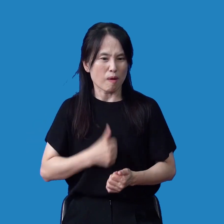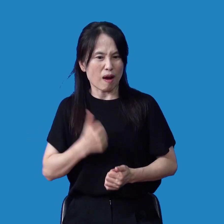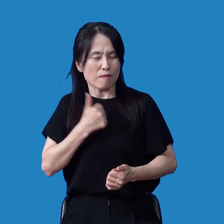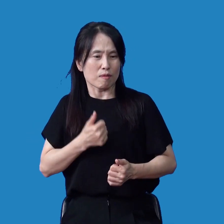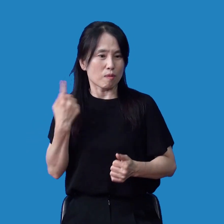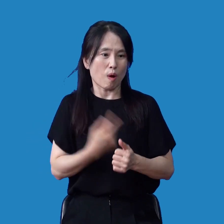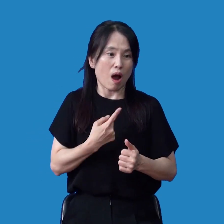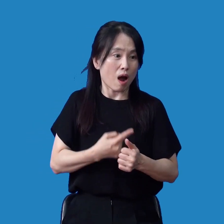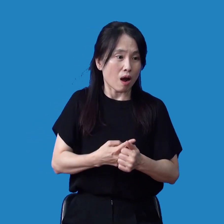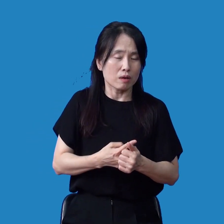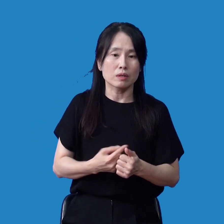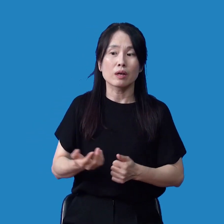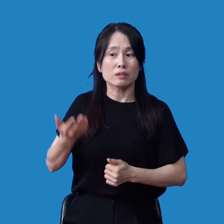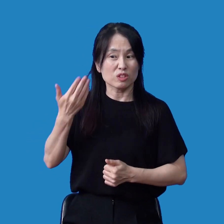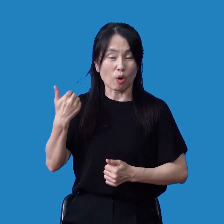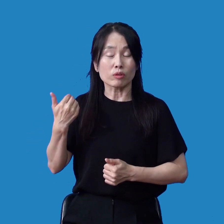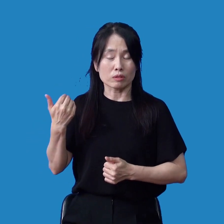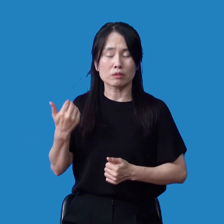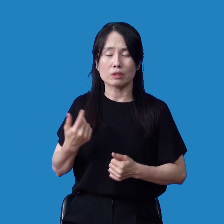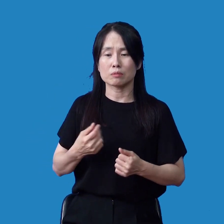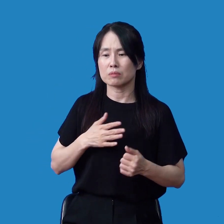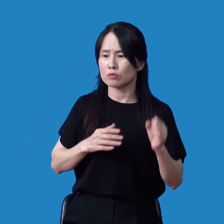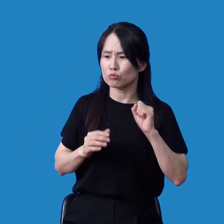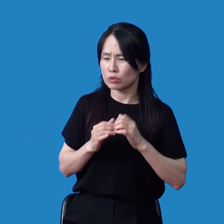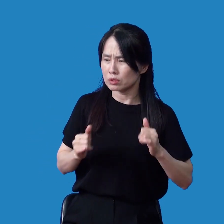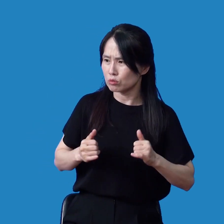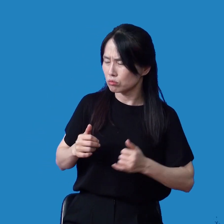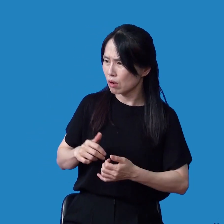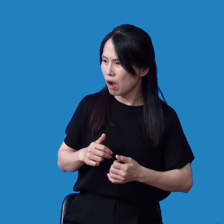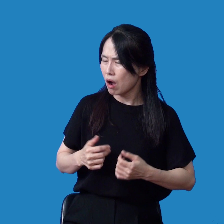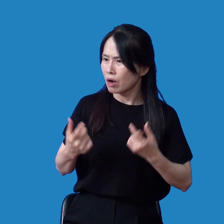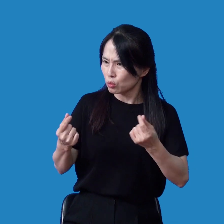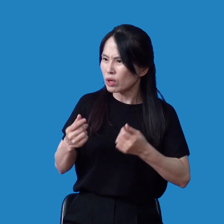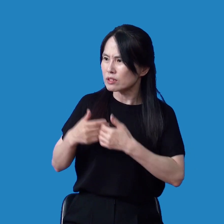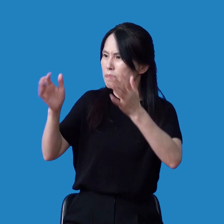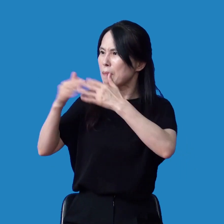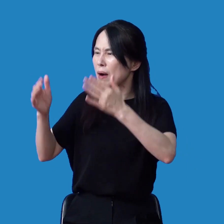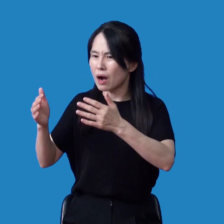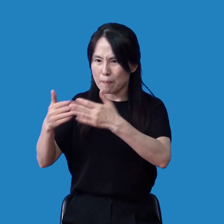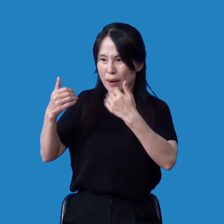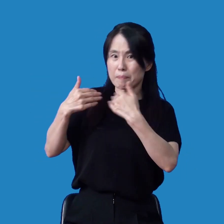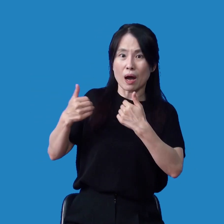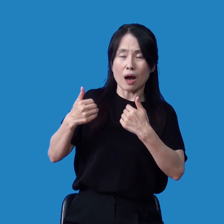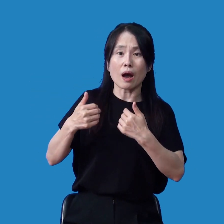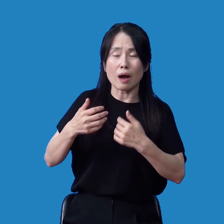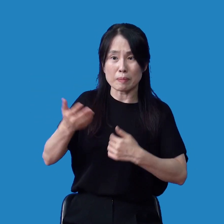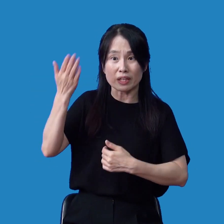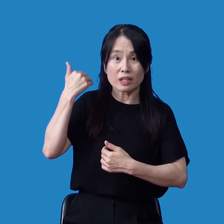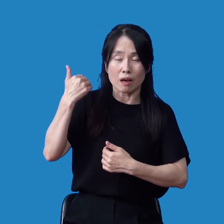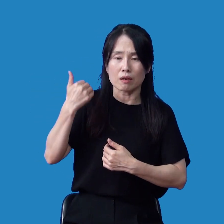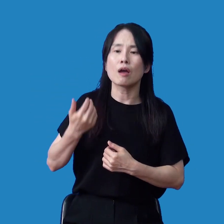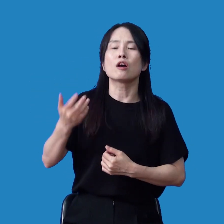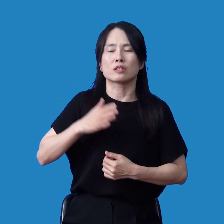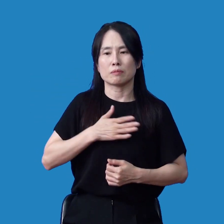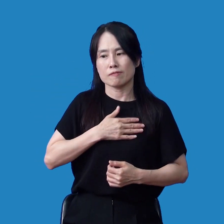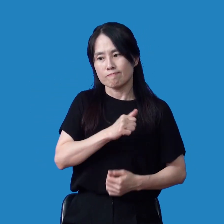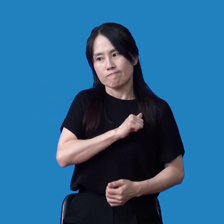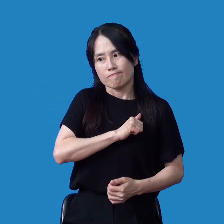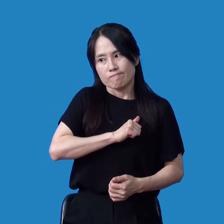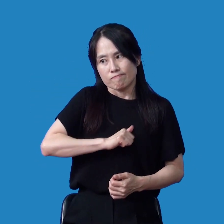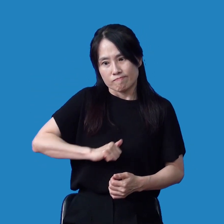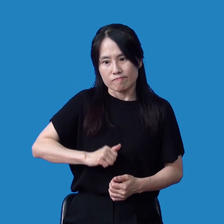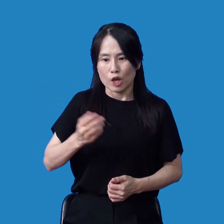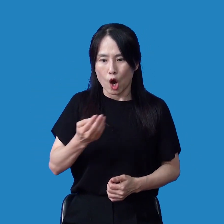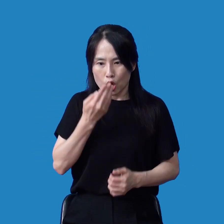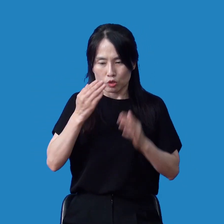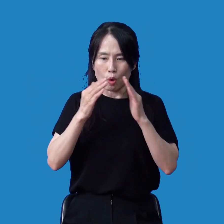이전 같으면 자기도 택도 없는 일이니까 자기도 같이 싸웠을 텐데 싸우지 않았다는 것입니다. 성소에서